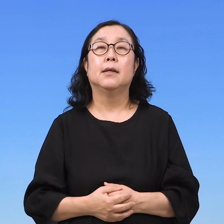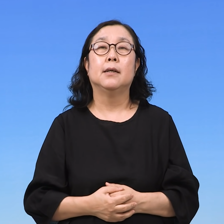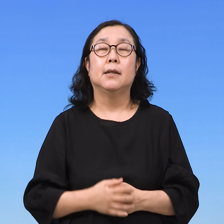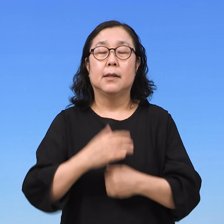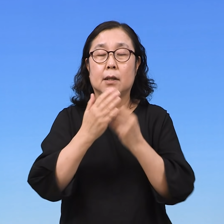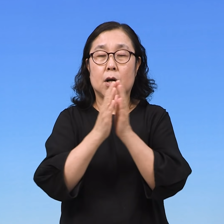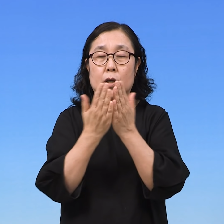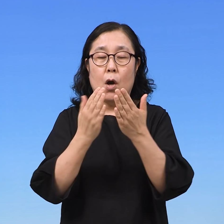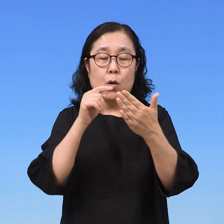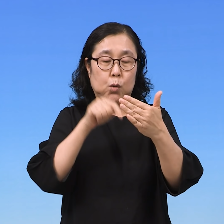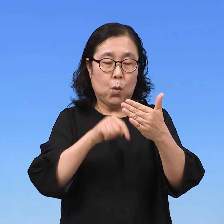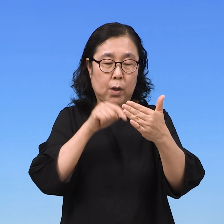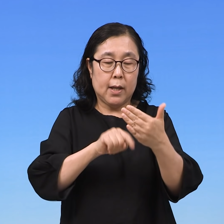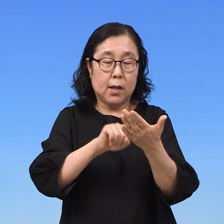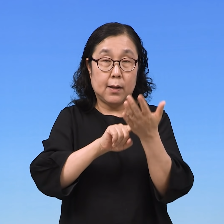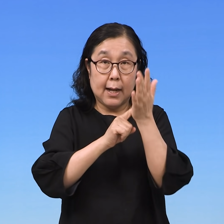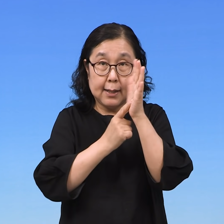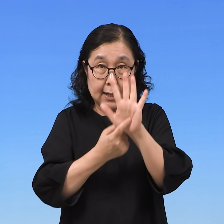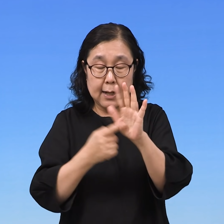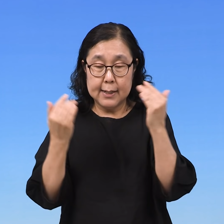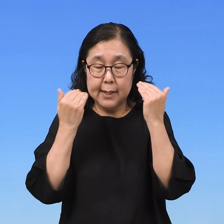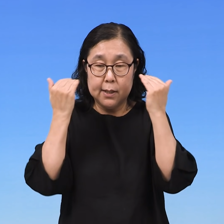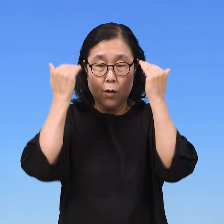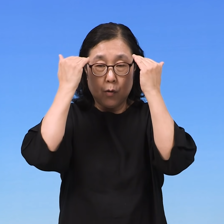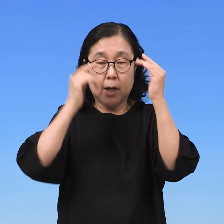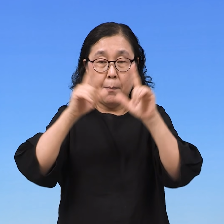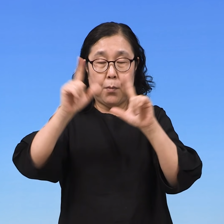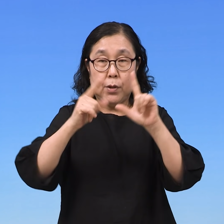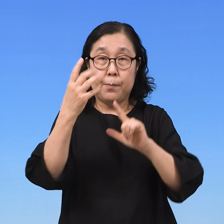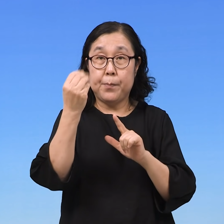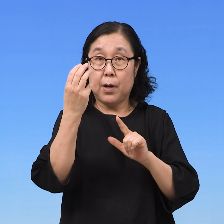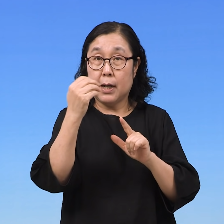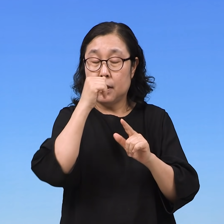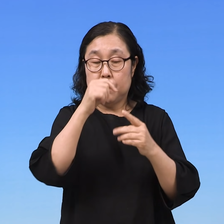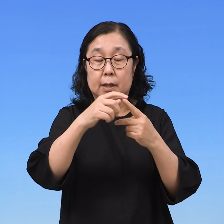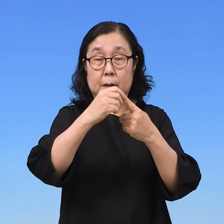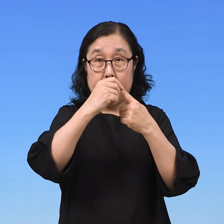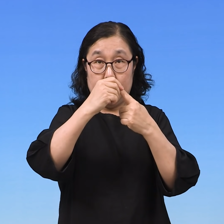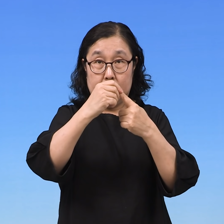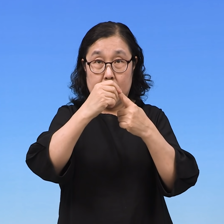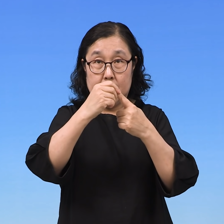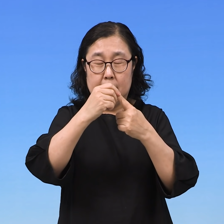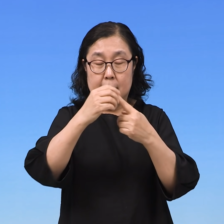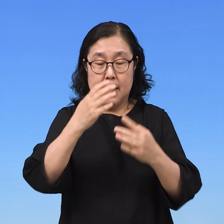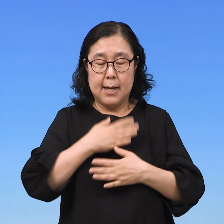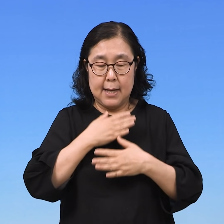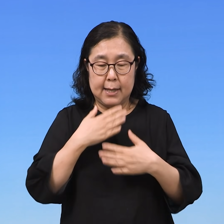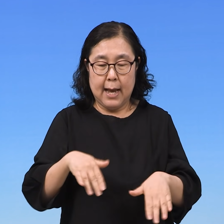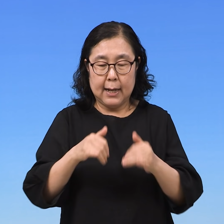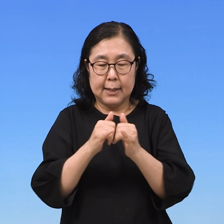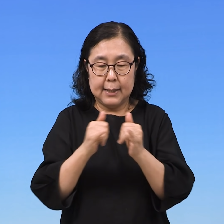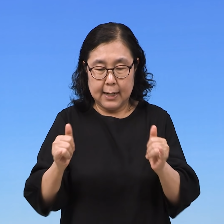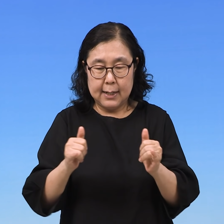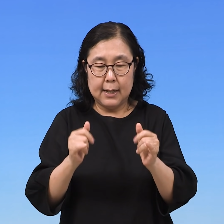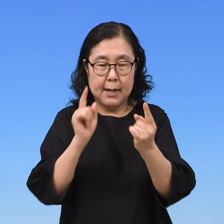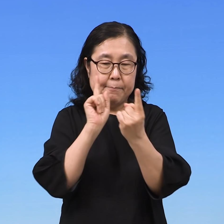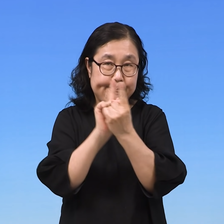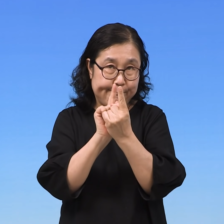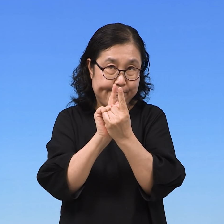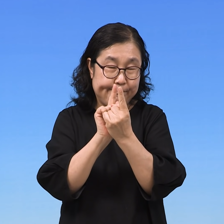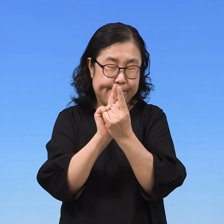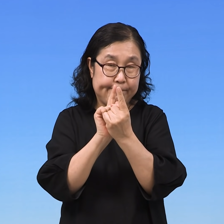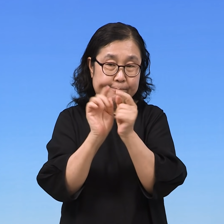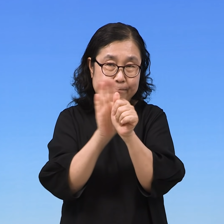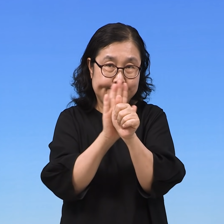자, 오늘 본문에서 발견되는 아브라함의 성숙한 모습이 몇 가지가 있는데요, 첫 번째로 약자를 대하는